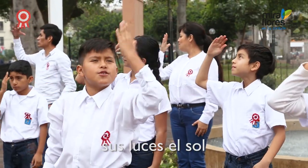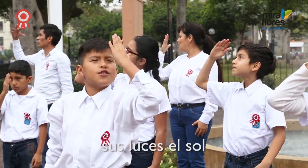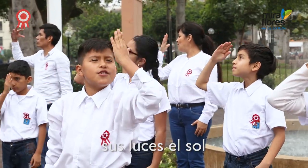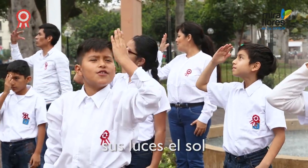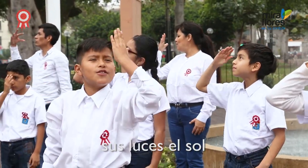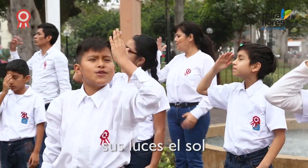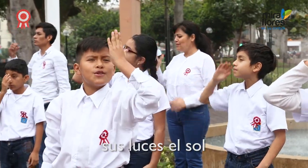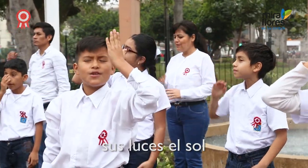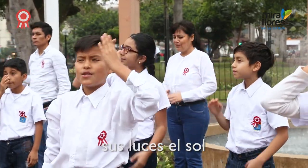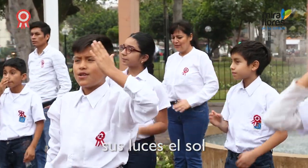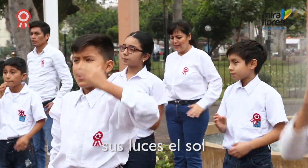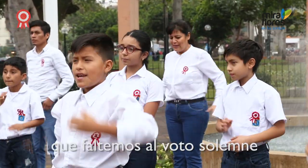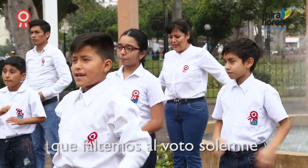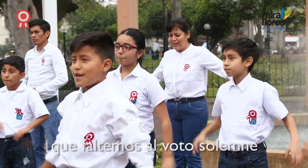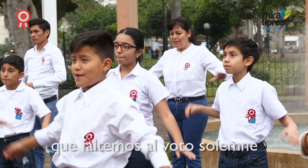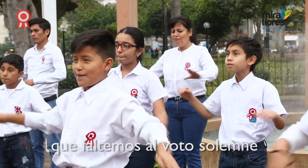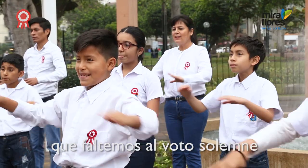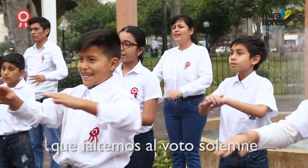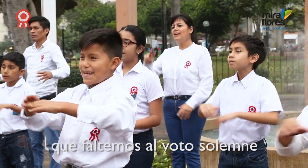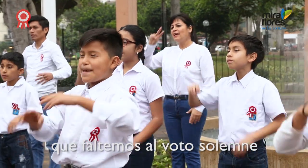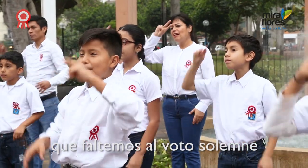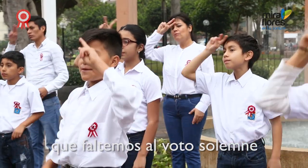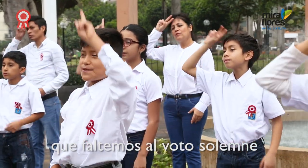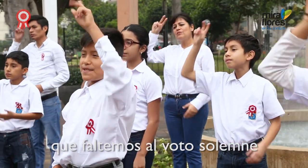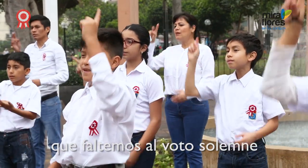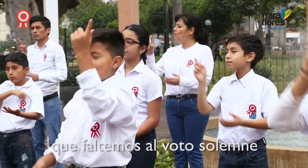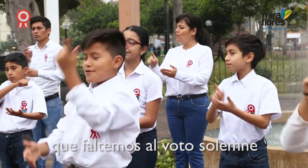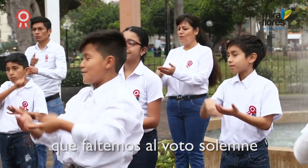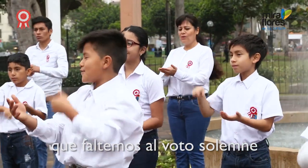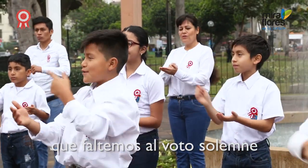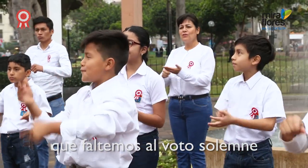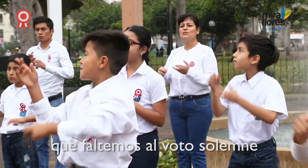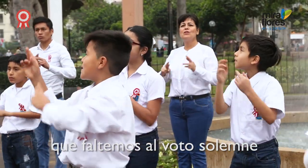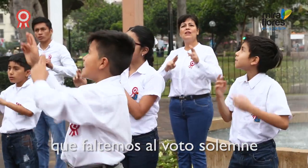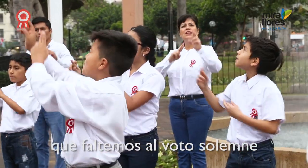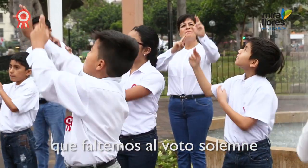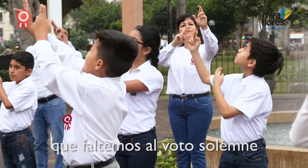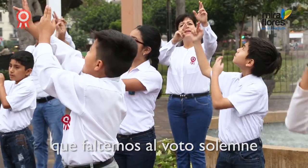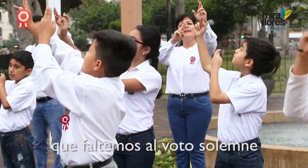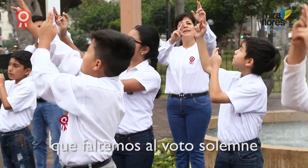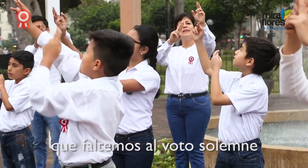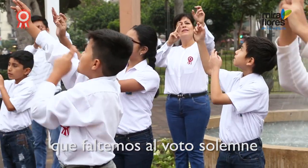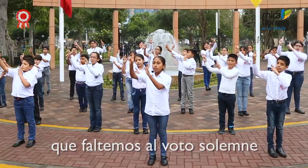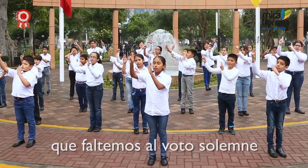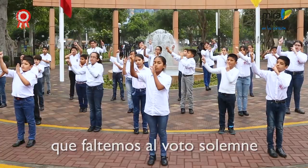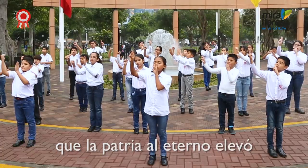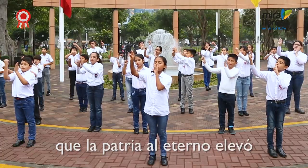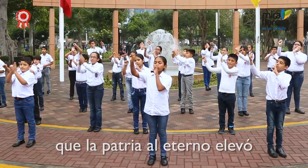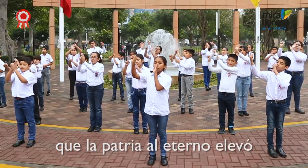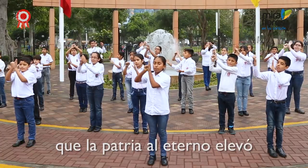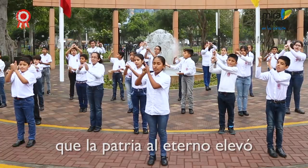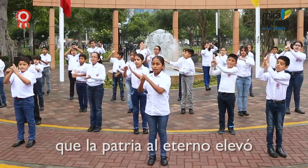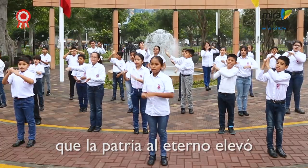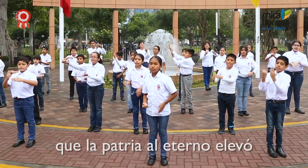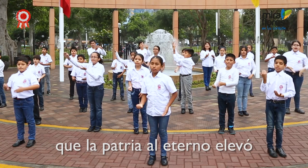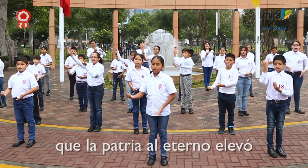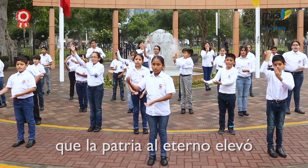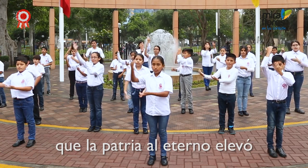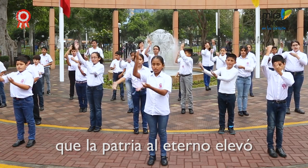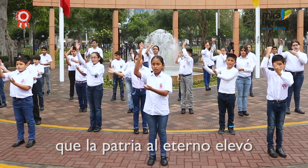cantor, que partemos al voto surente, que la patria es de